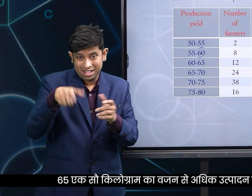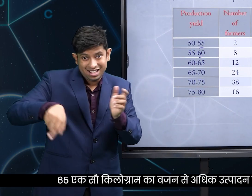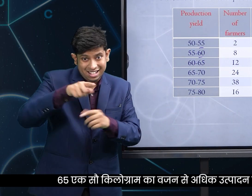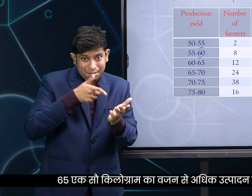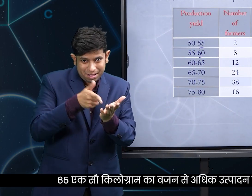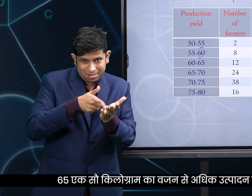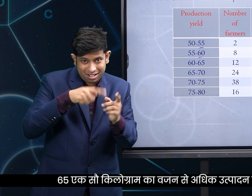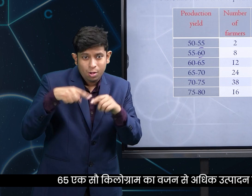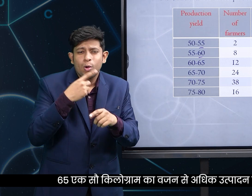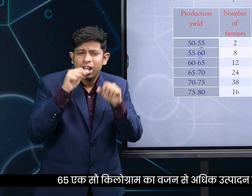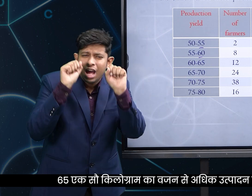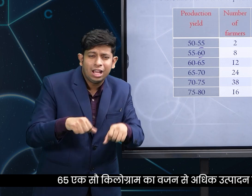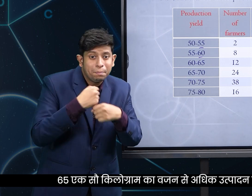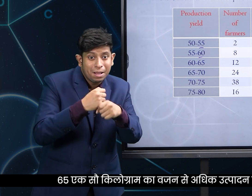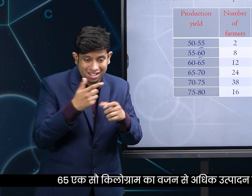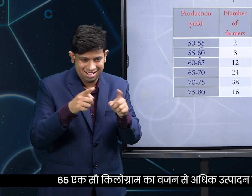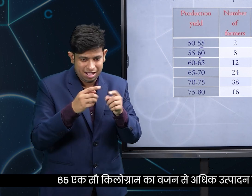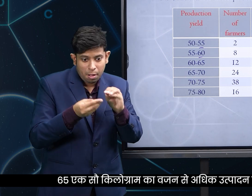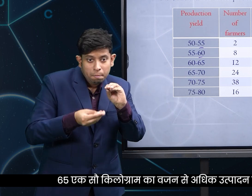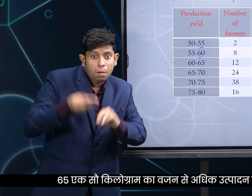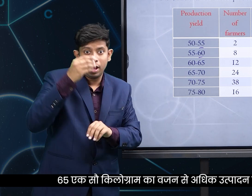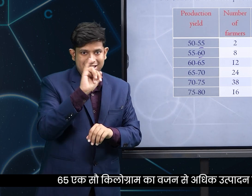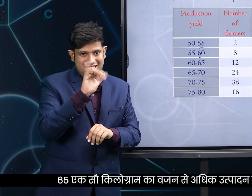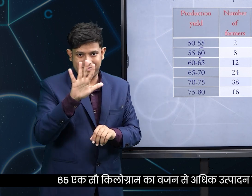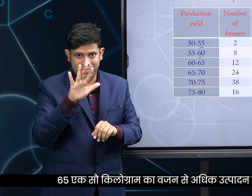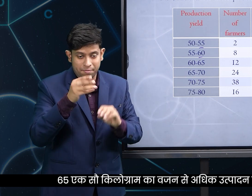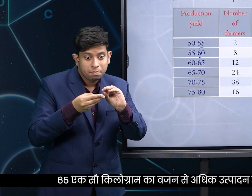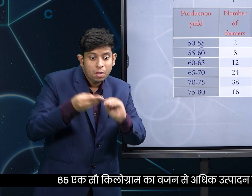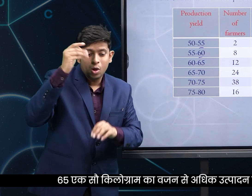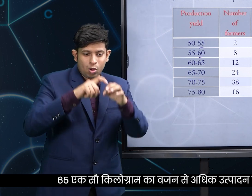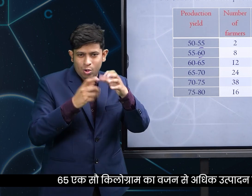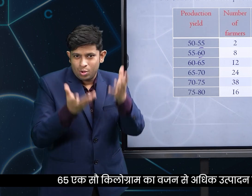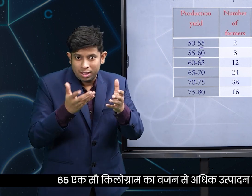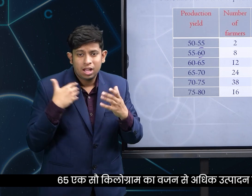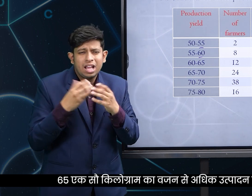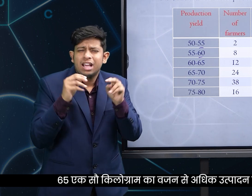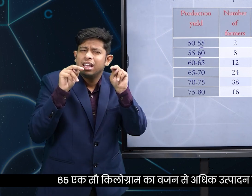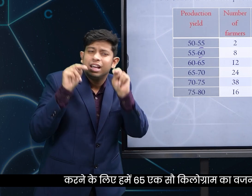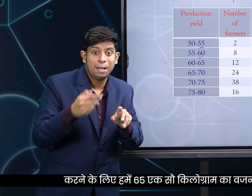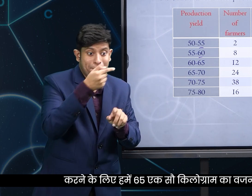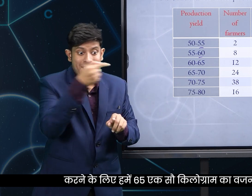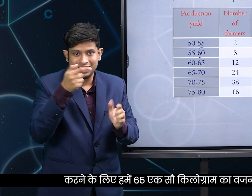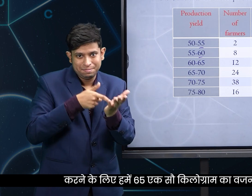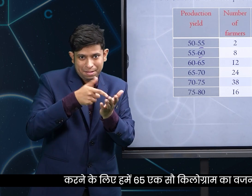65 100 किलोग्राम का वजन से अधिक उत्पादन करने वाले किसानों की संख्या ज्ञात करने के लिए